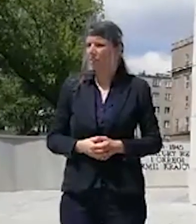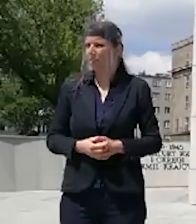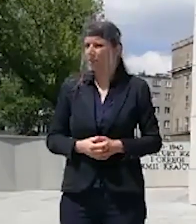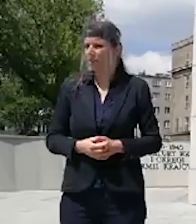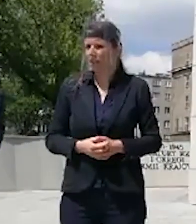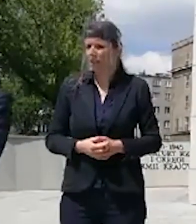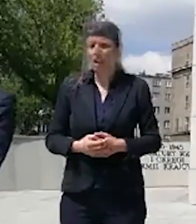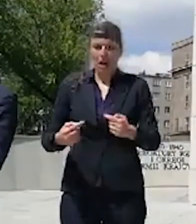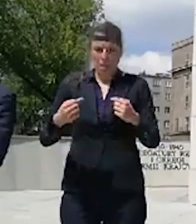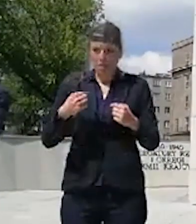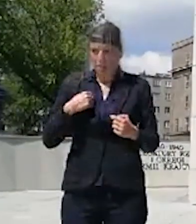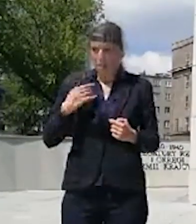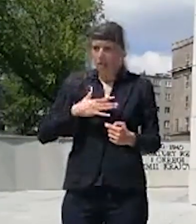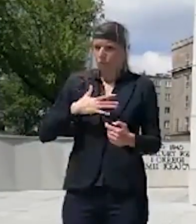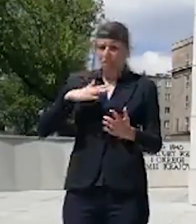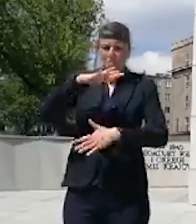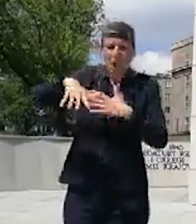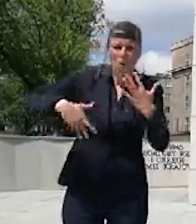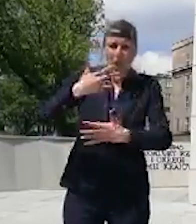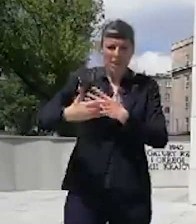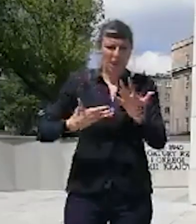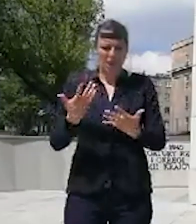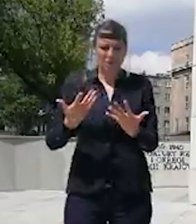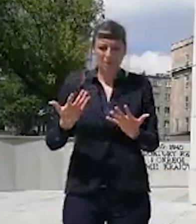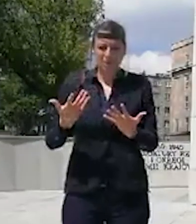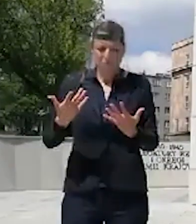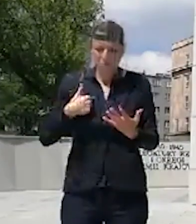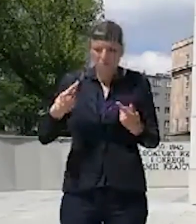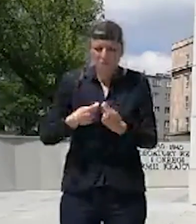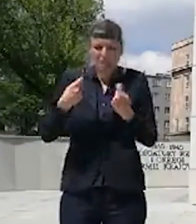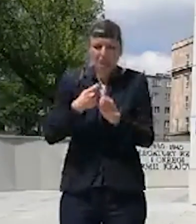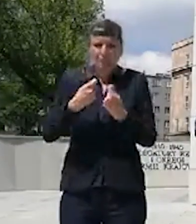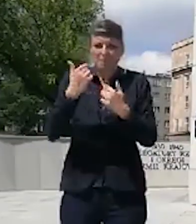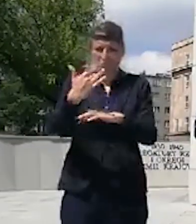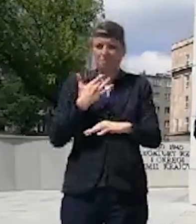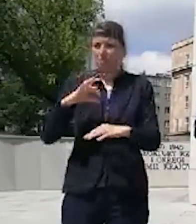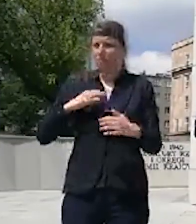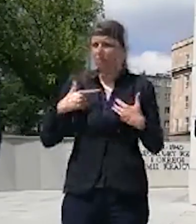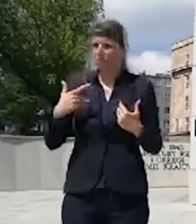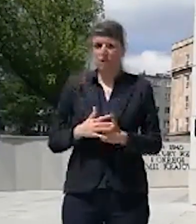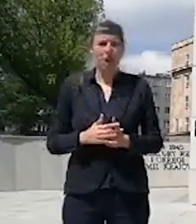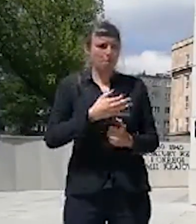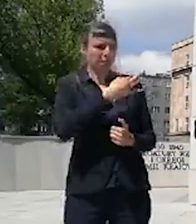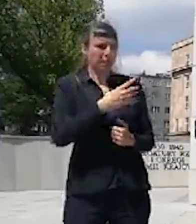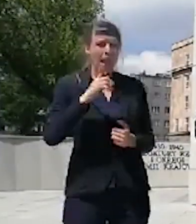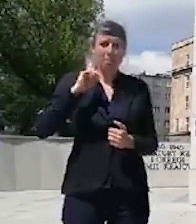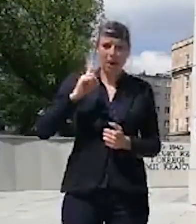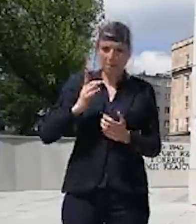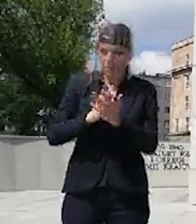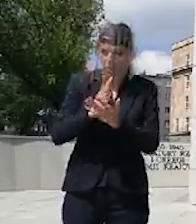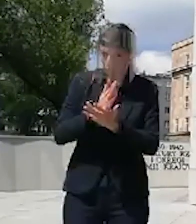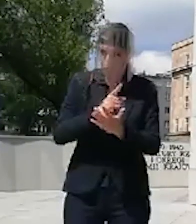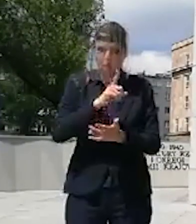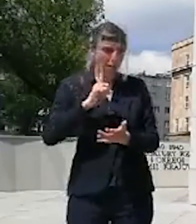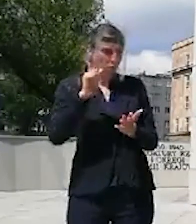ten bałagan bardziej przeszkadza w funkcjonowaniu. Oczywiście, że tak. Jeszcze jedno pytanie. Czy pan naprawdę wierzy, że pan może wygrać? Tak, bardzo głęboko